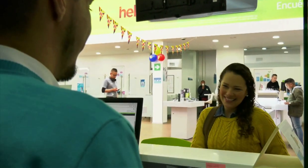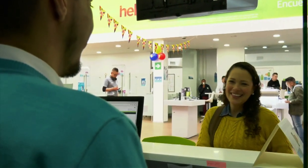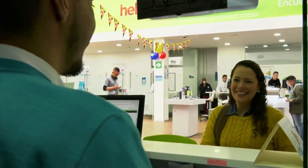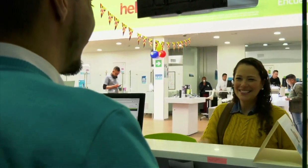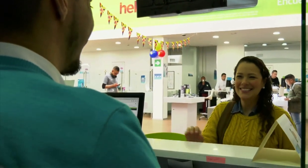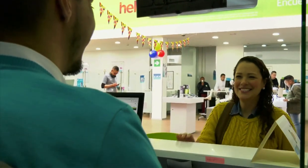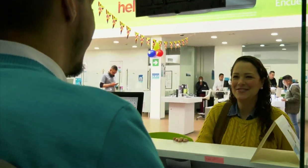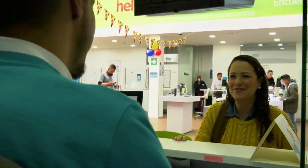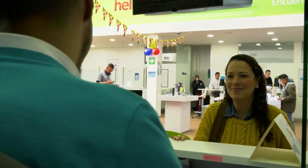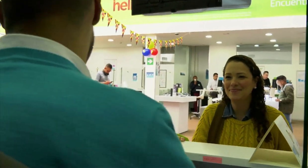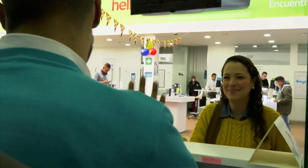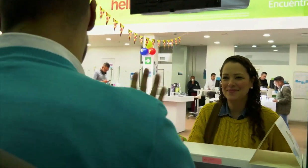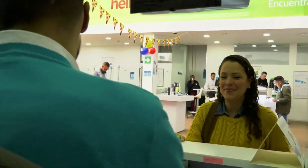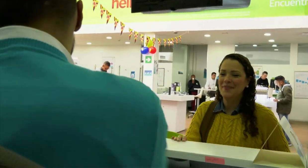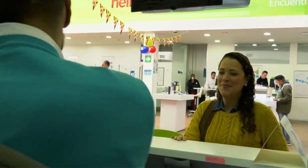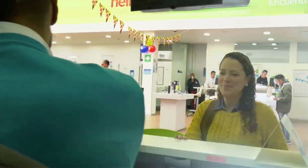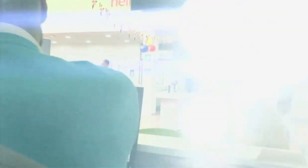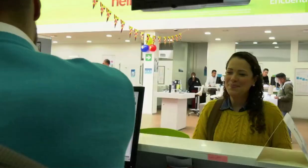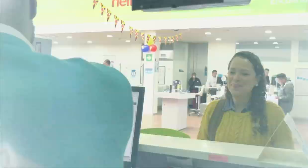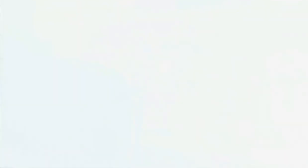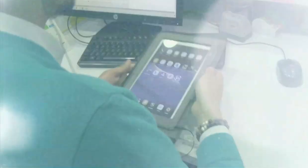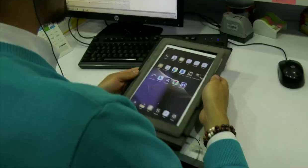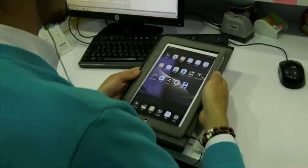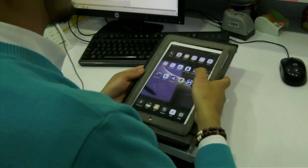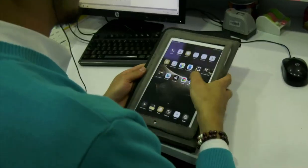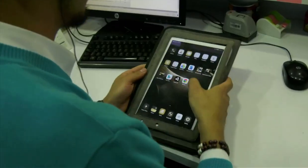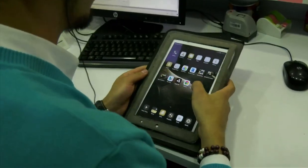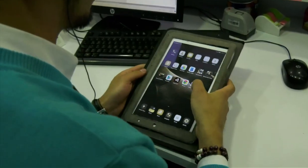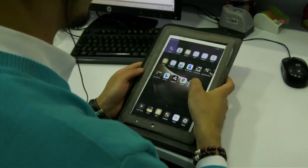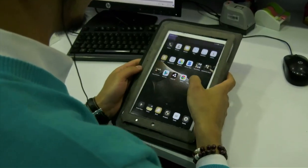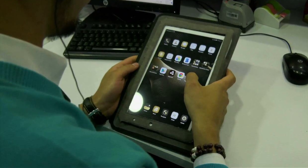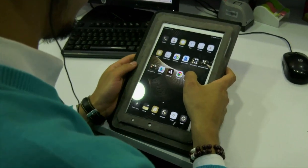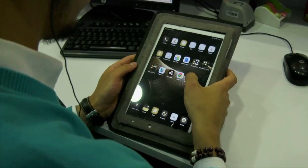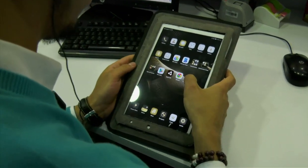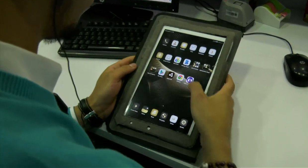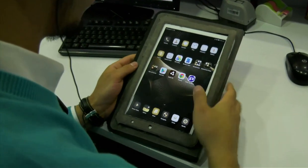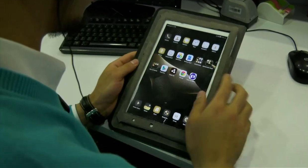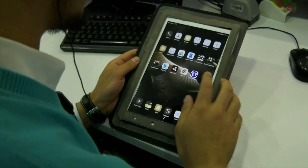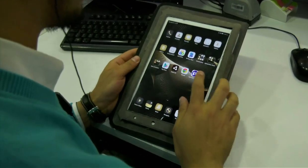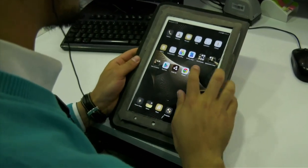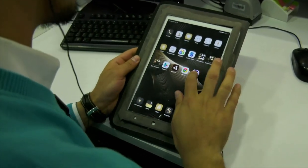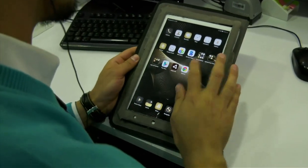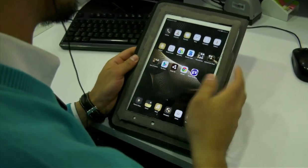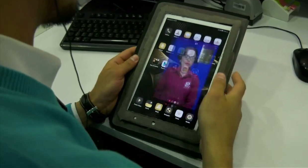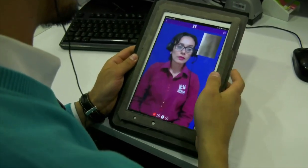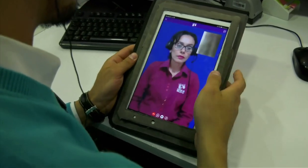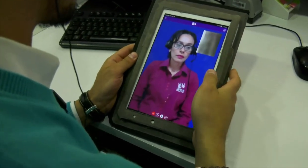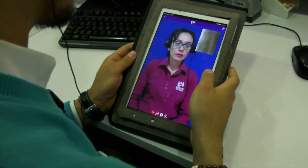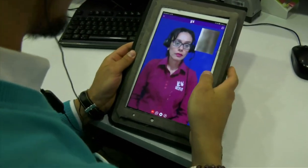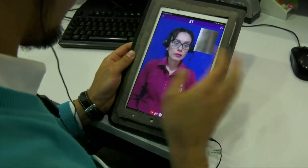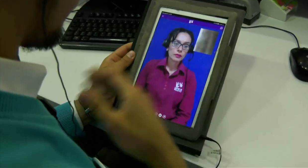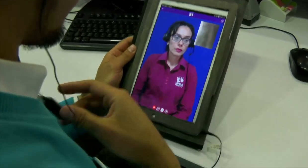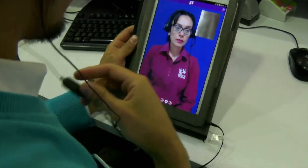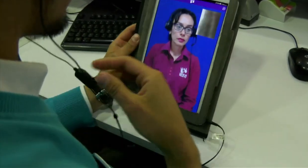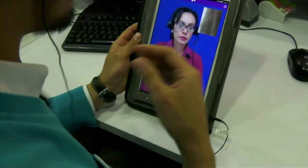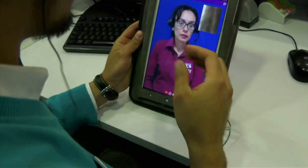auditiva, el experto en atención al cliente se comunica con centro de relevo, que es una aplicación donde se conectan